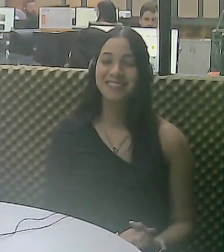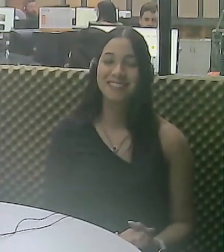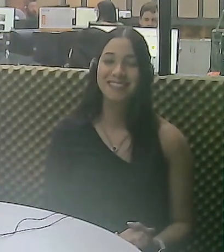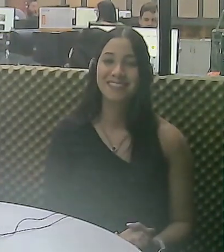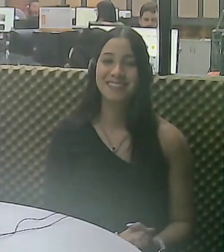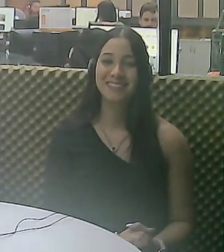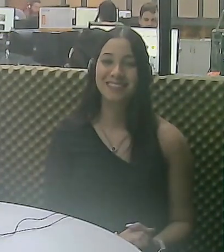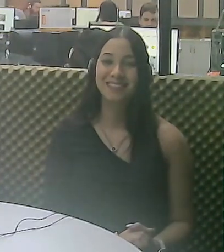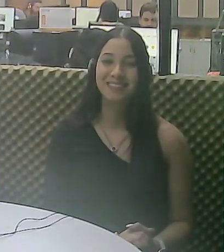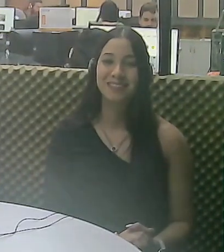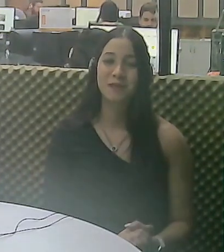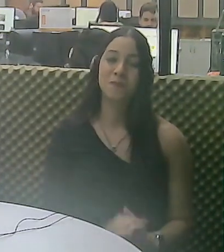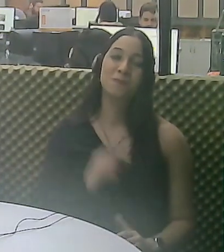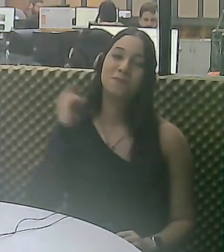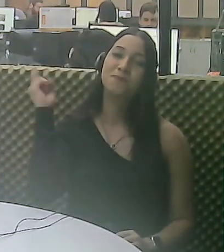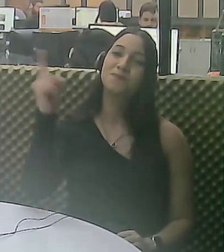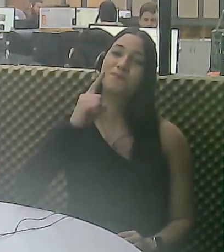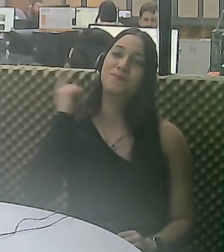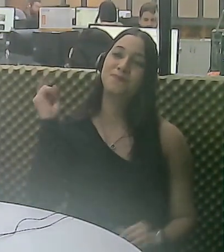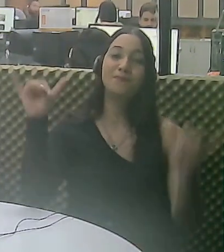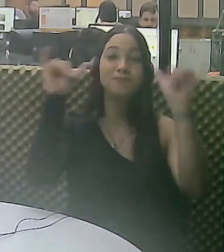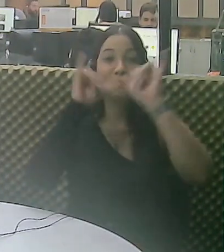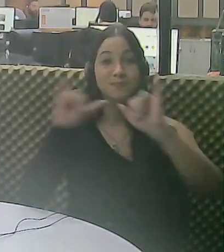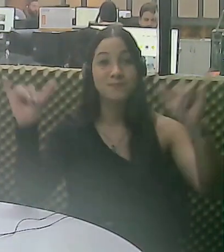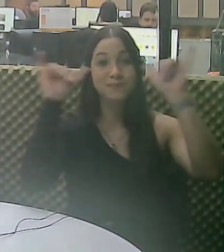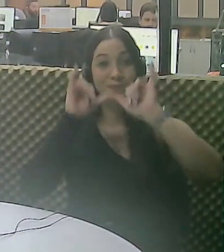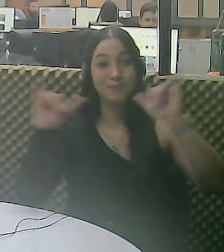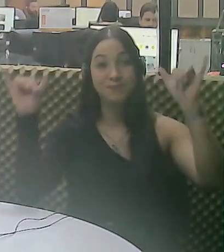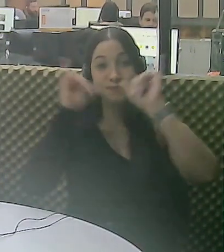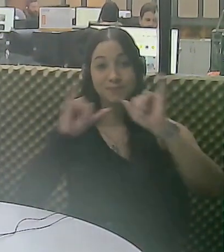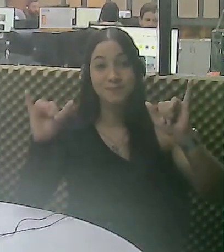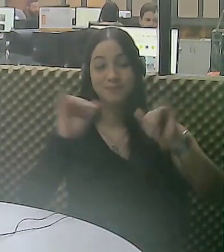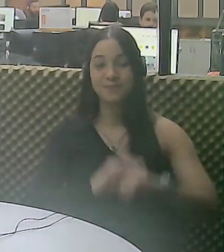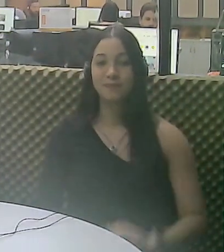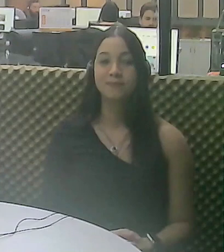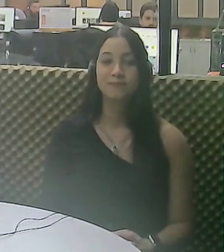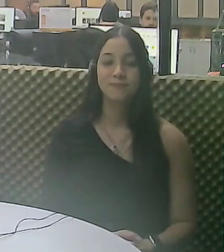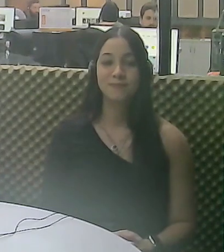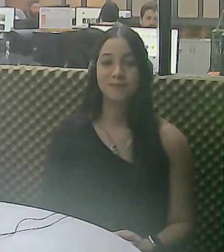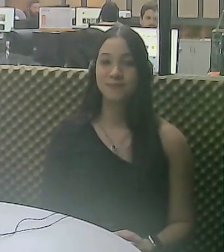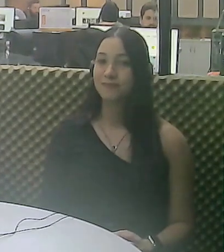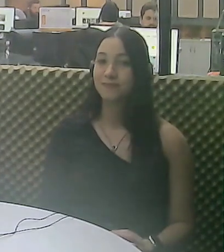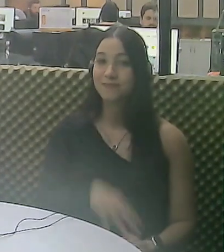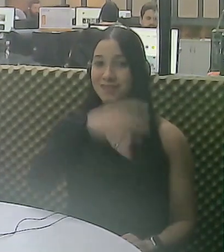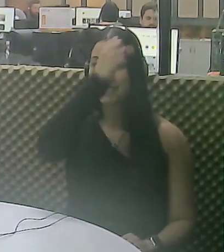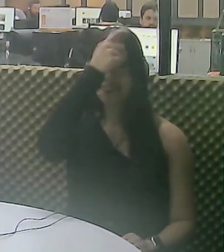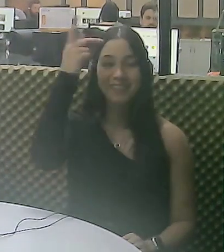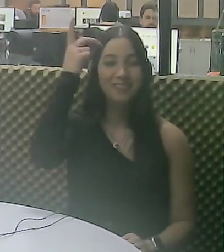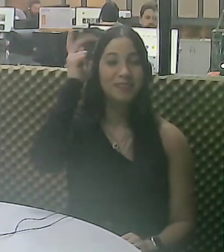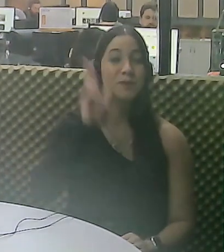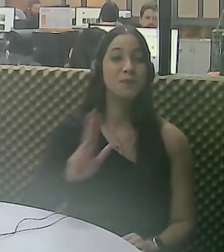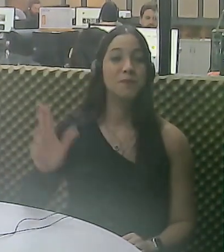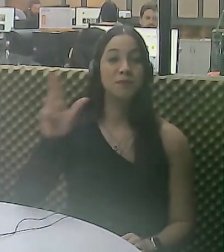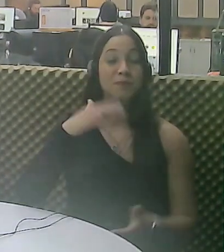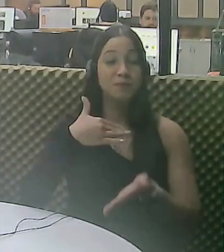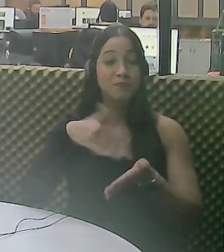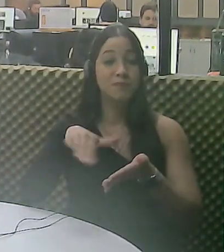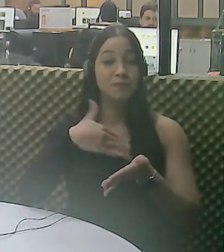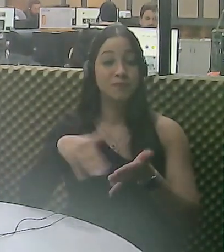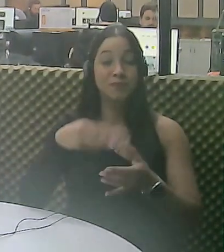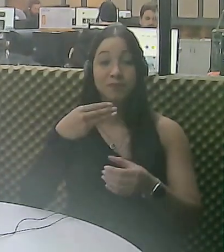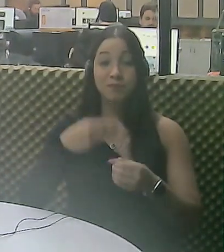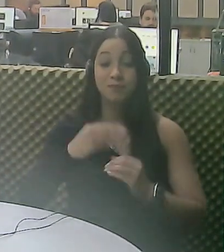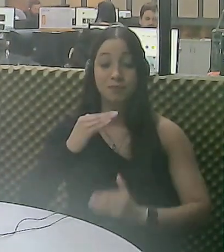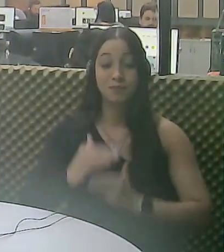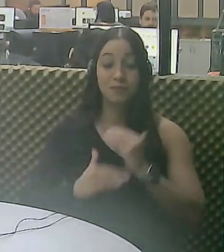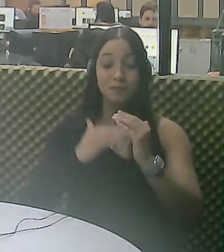Giro de notícias. A Prefeitura de Uberlândia, por meio da Secretaria Municipal